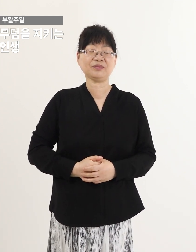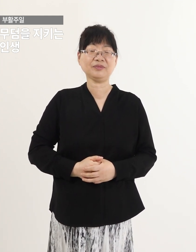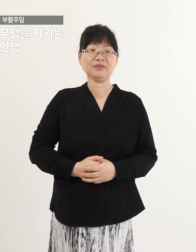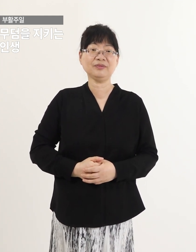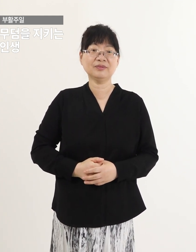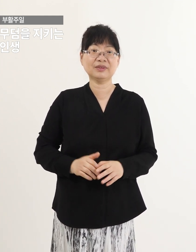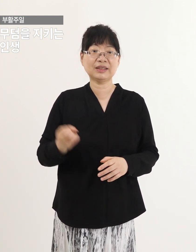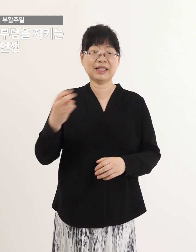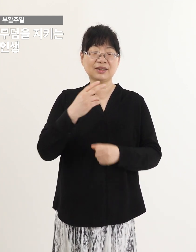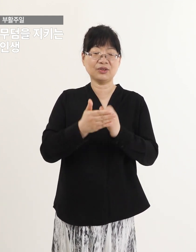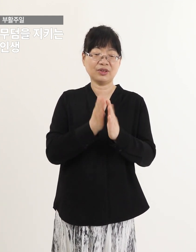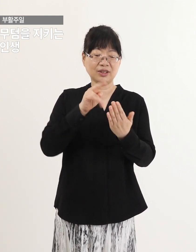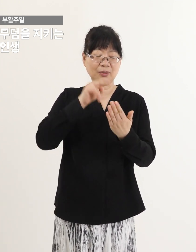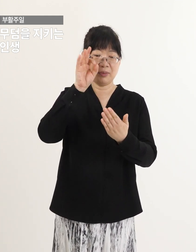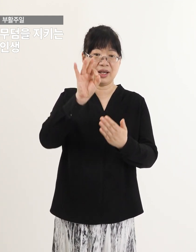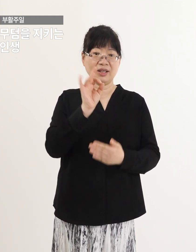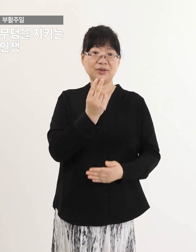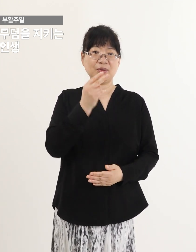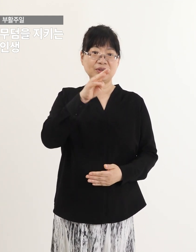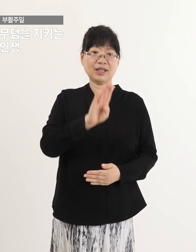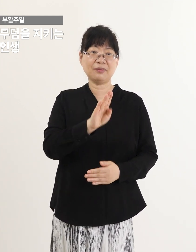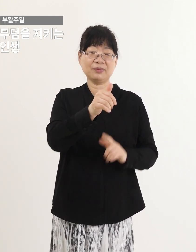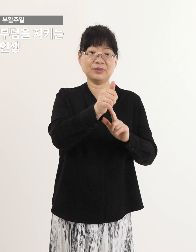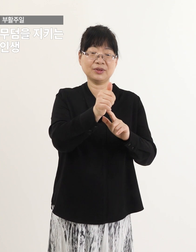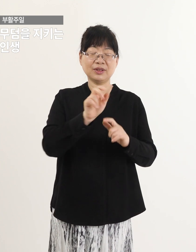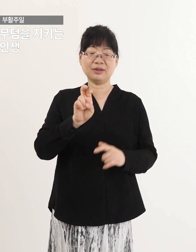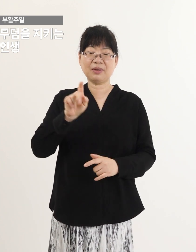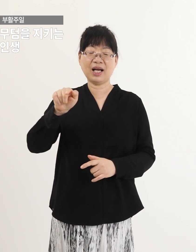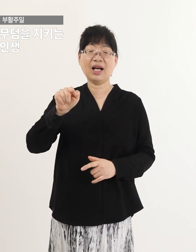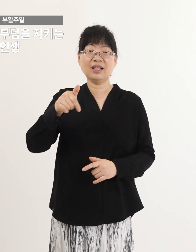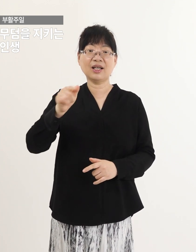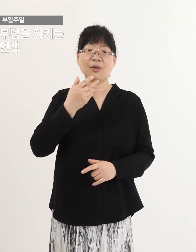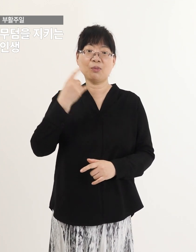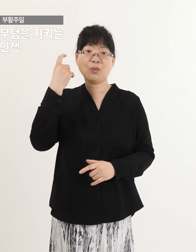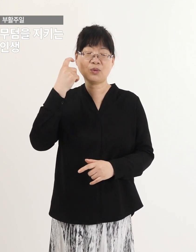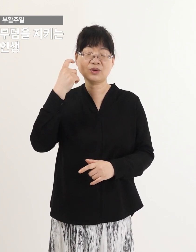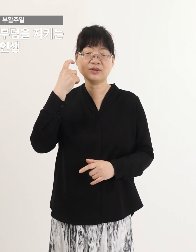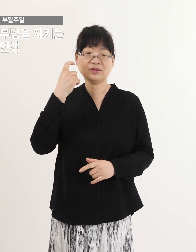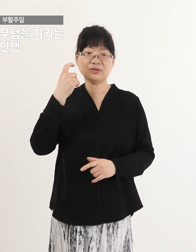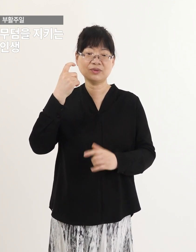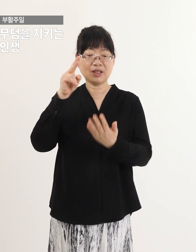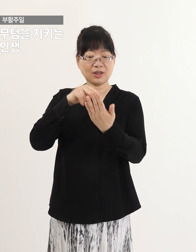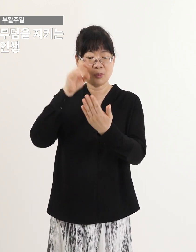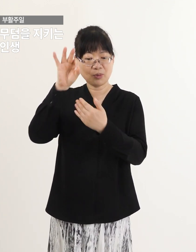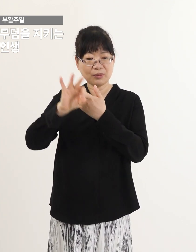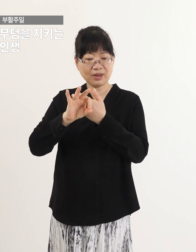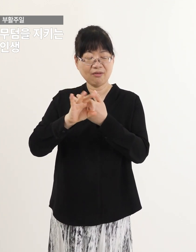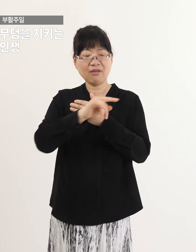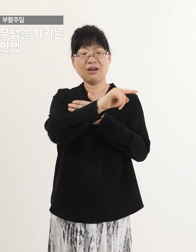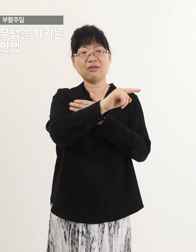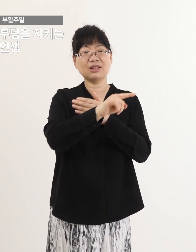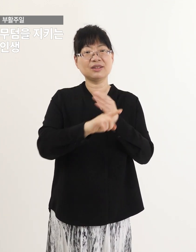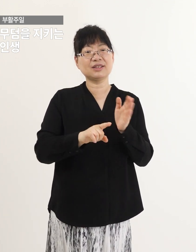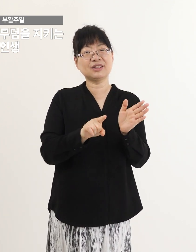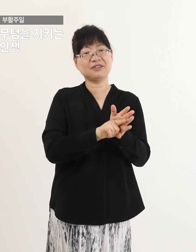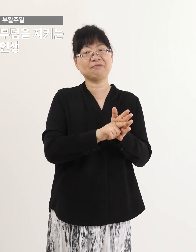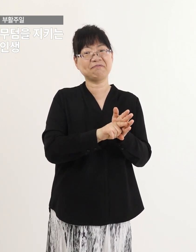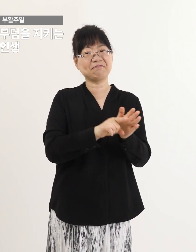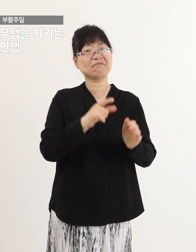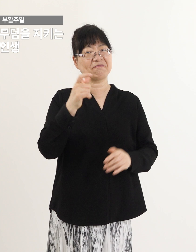요셉은 마가복음에 보면 존경과 신망이 두터운 인물로 소개됩니다. 그리고